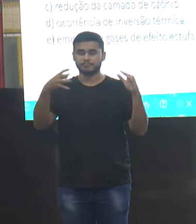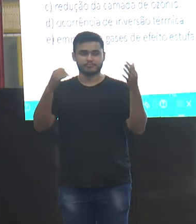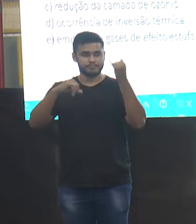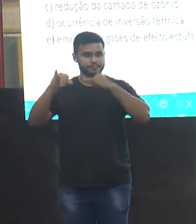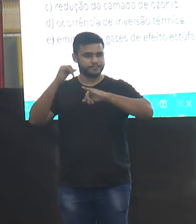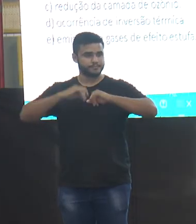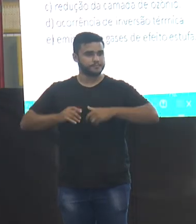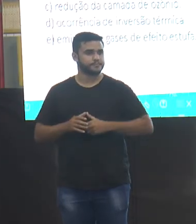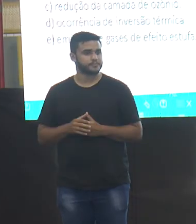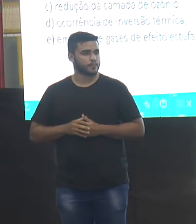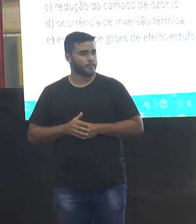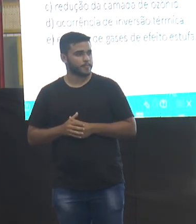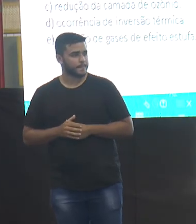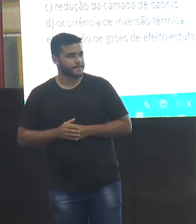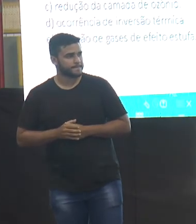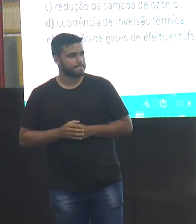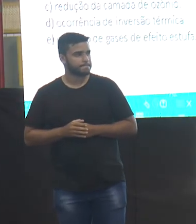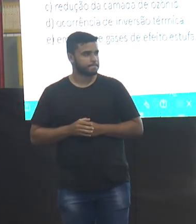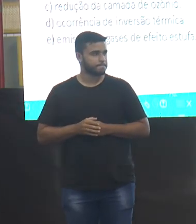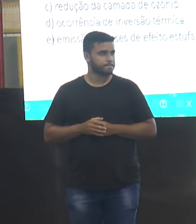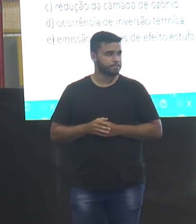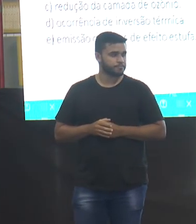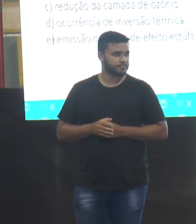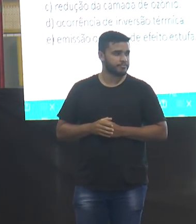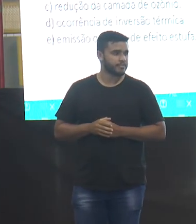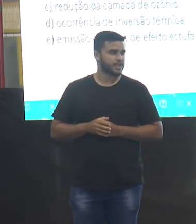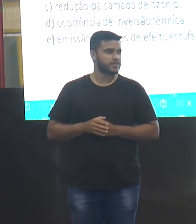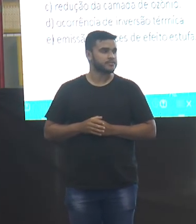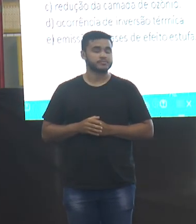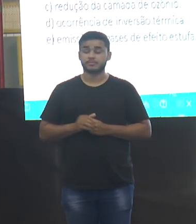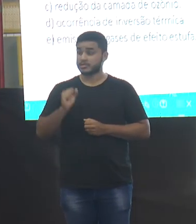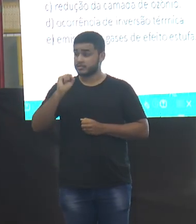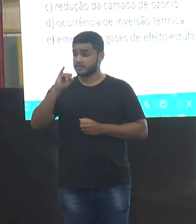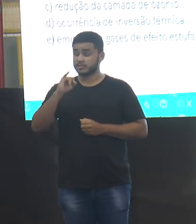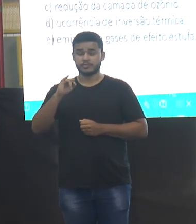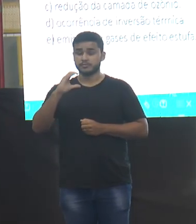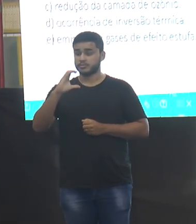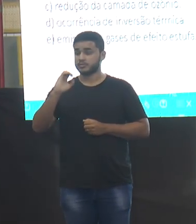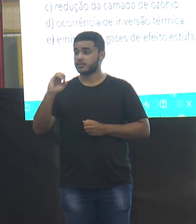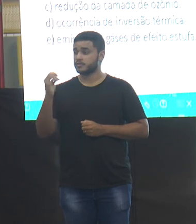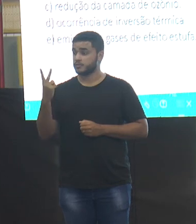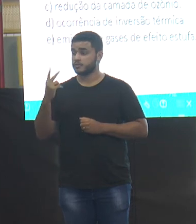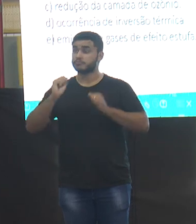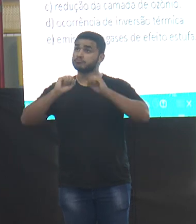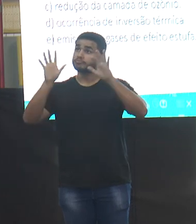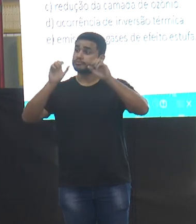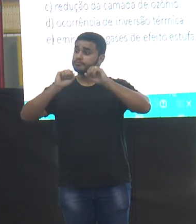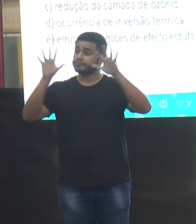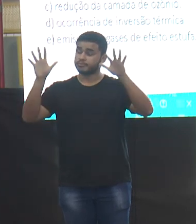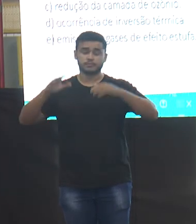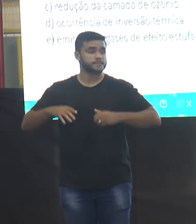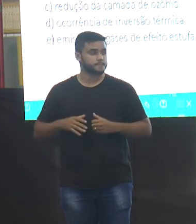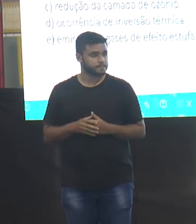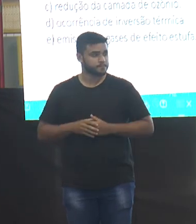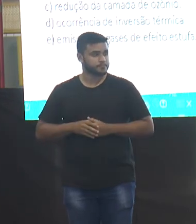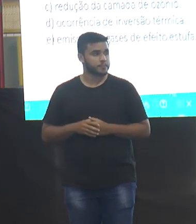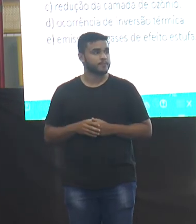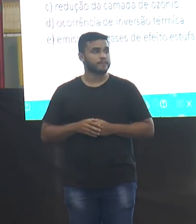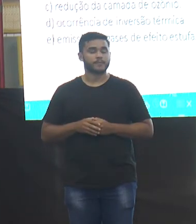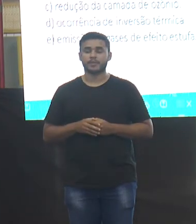outra pergunta é, se nós liberamos CO2, por que quando ocorre